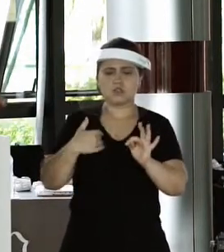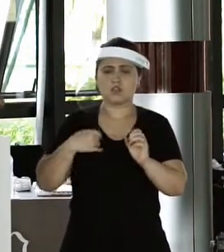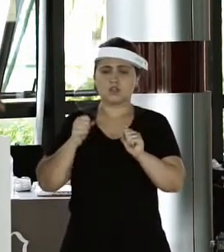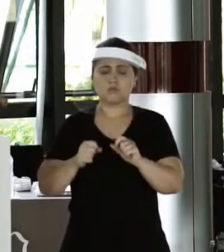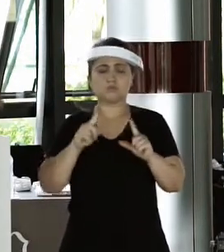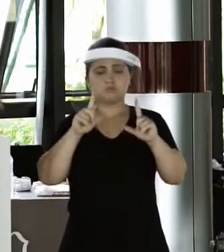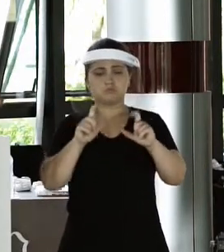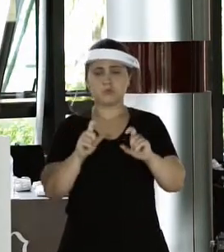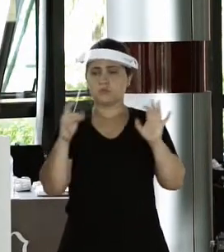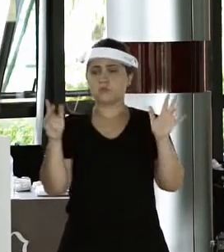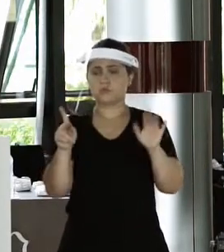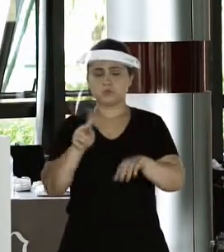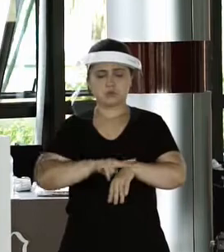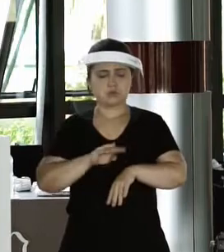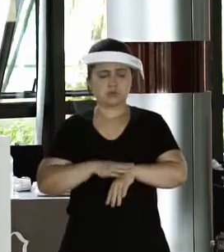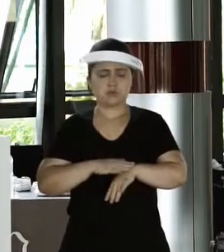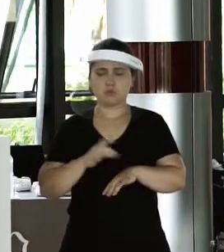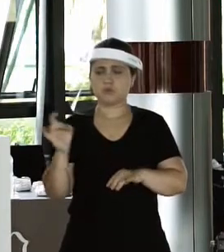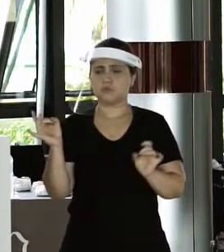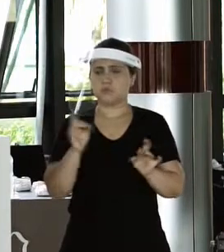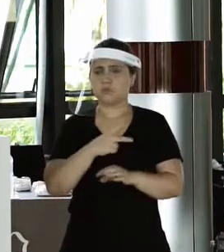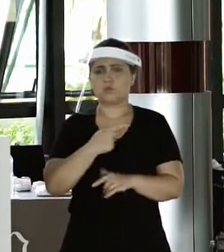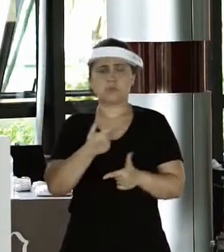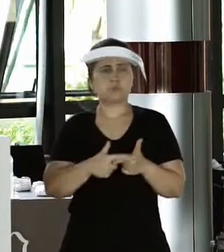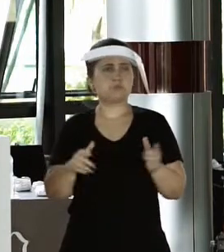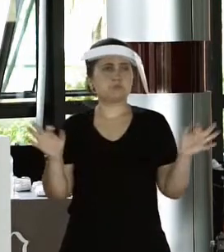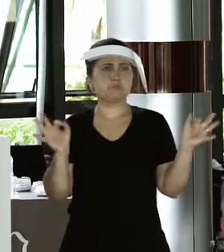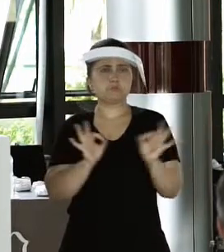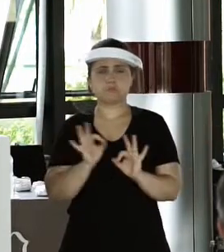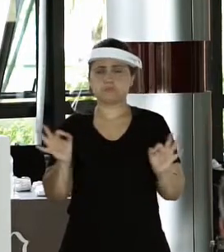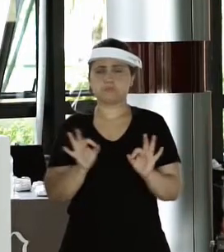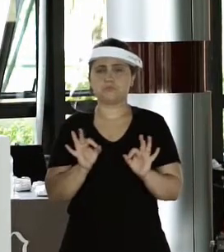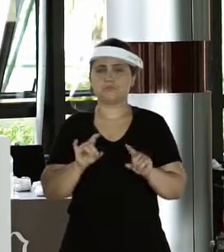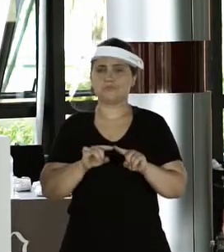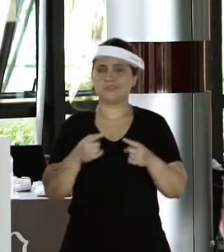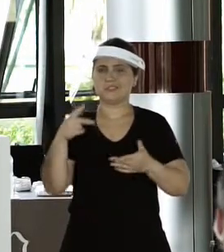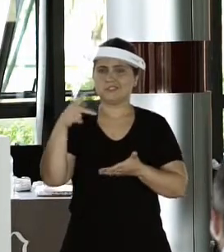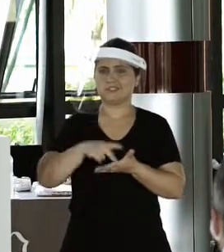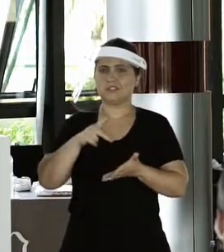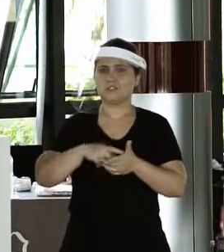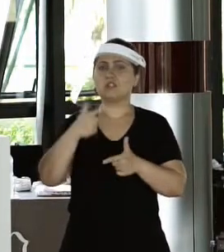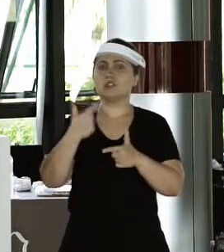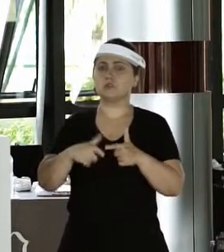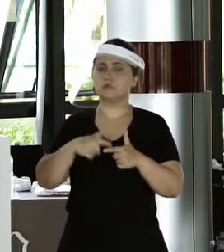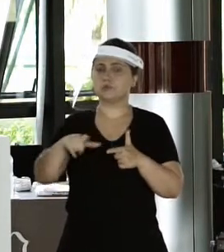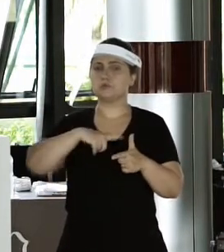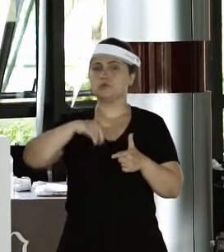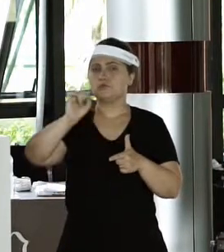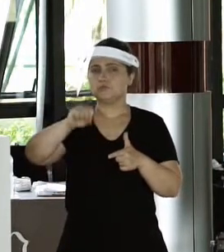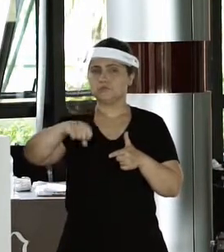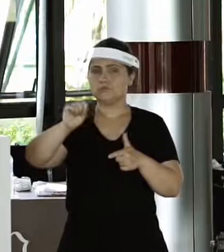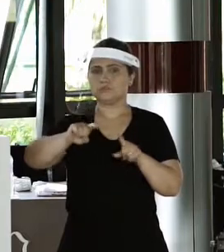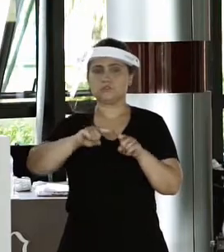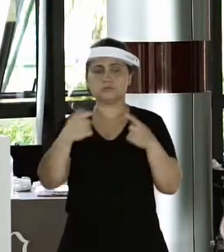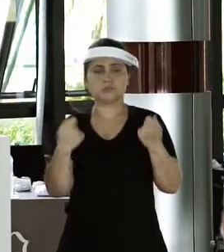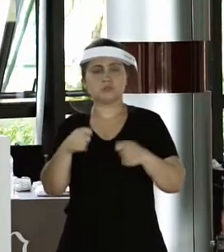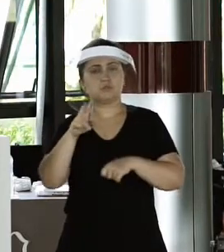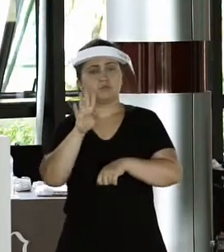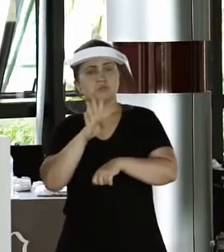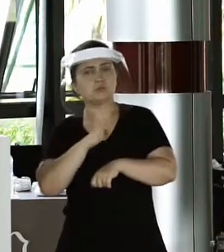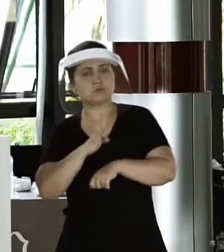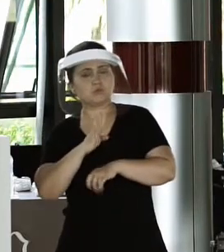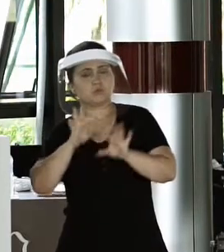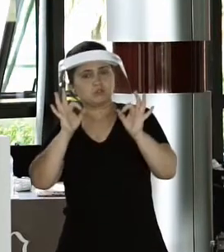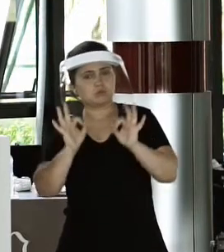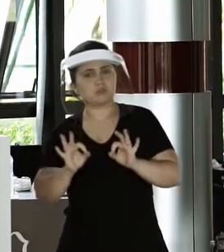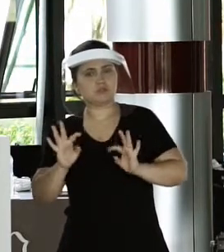vir aqui, tirar uma foto nesse momento, falar que eu não tinha problema nenhum, quando na verdade o problema estava lá. Só que eu tenho que ter o conhecimento da técnica